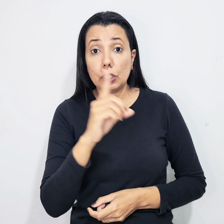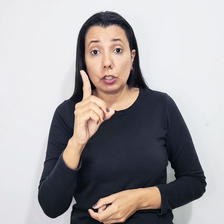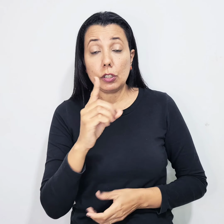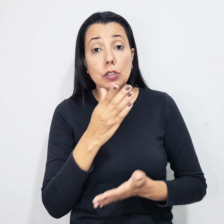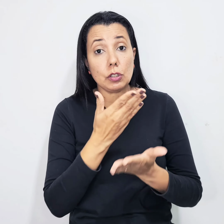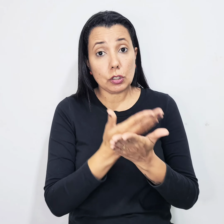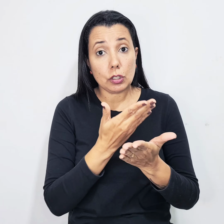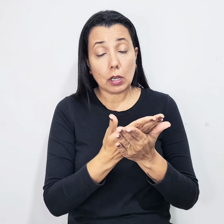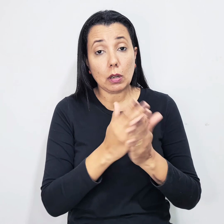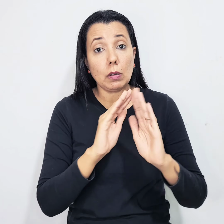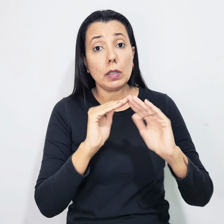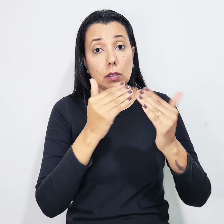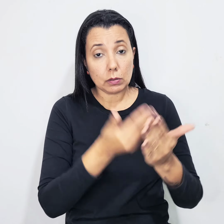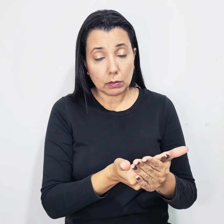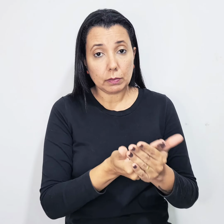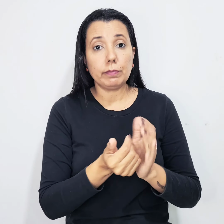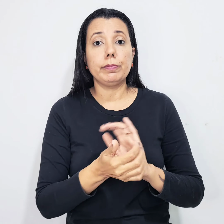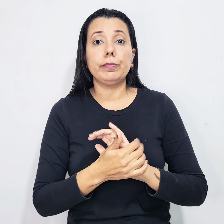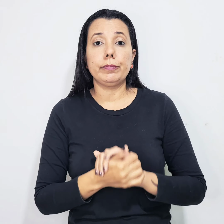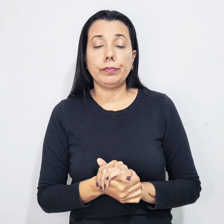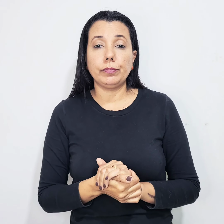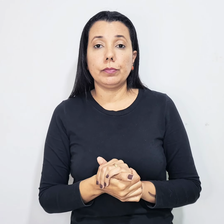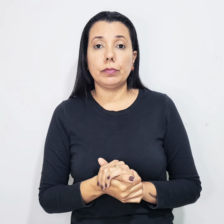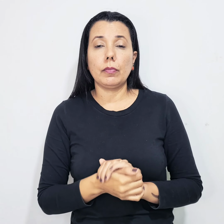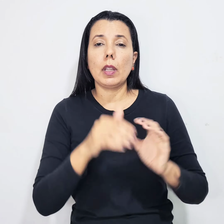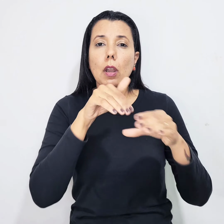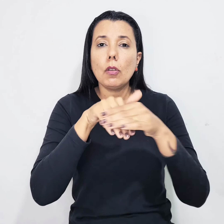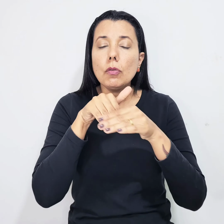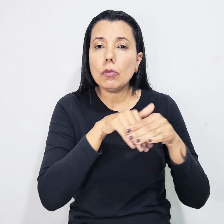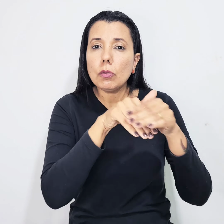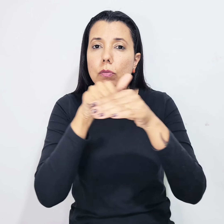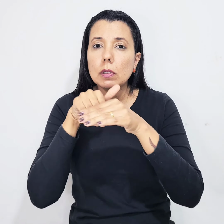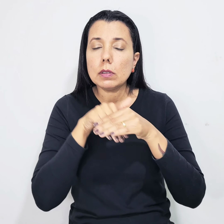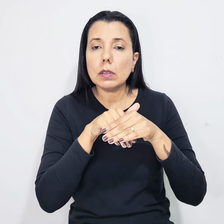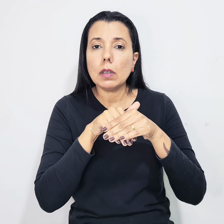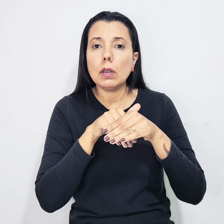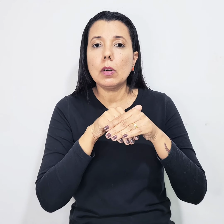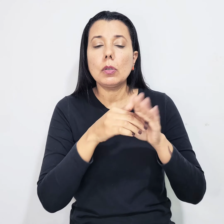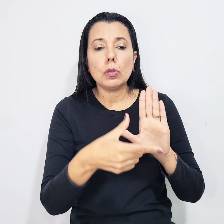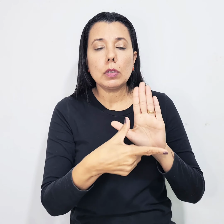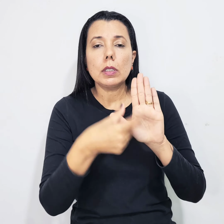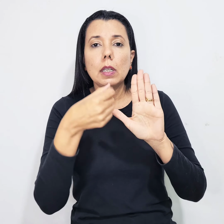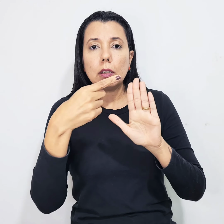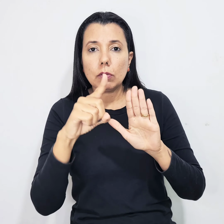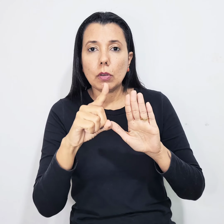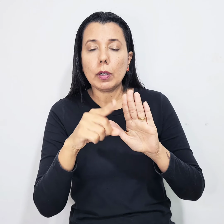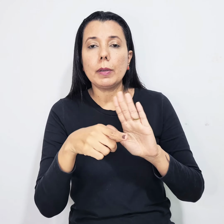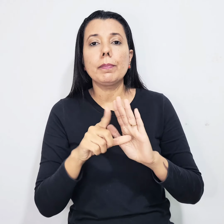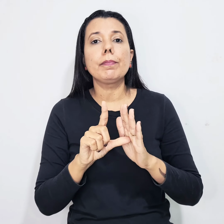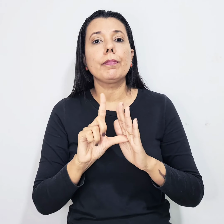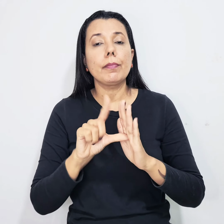letivos em escolas. A votação dos destaques foi adiada.